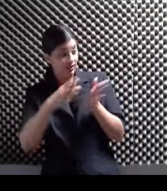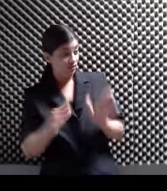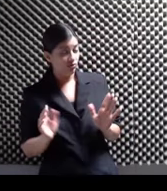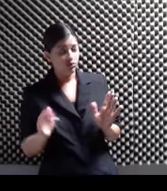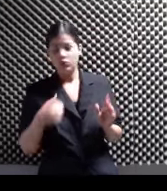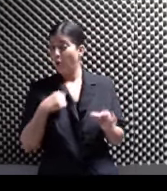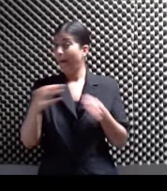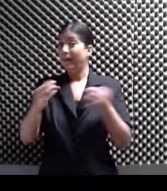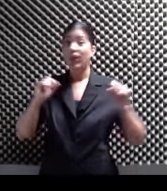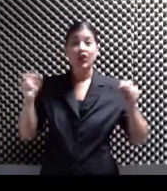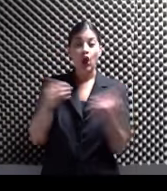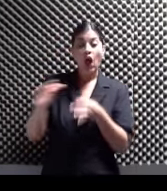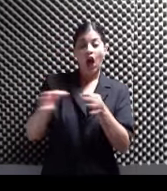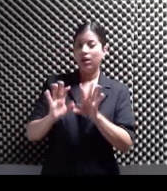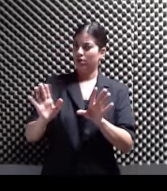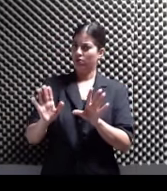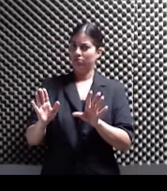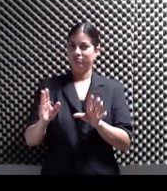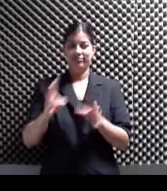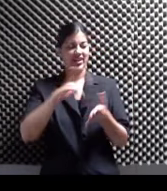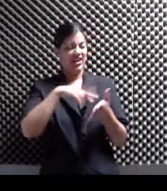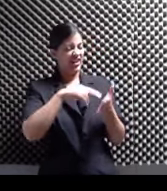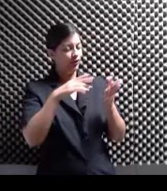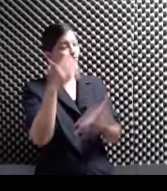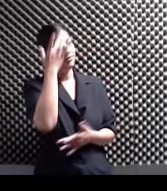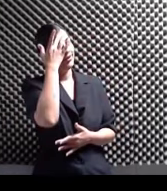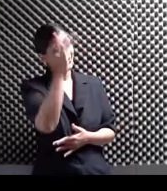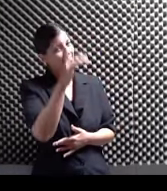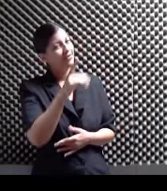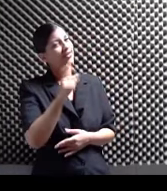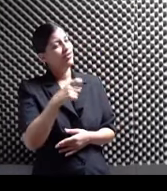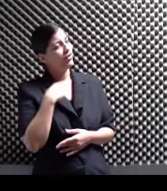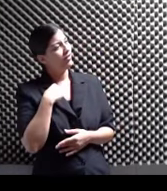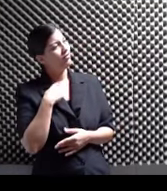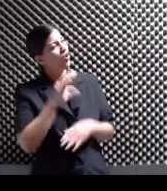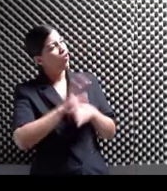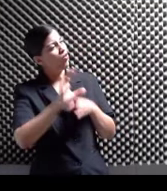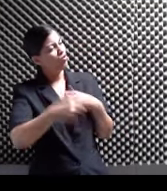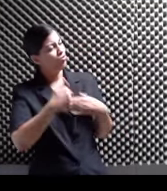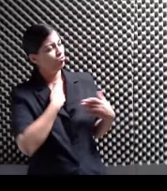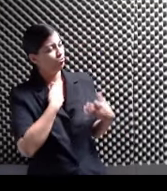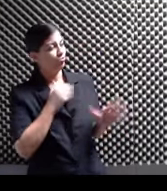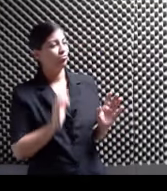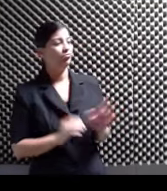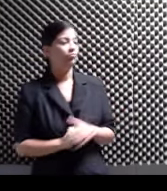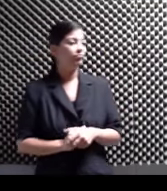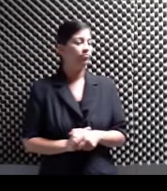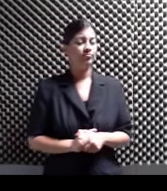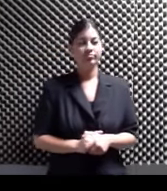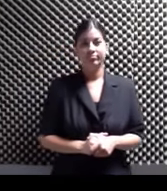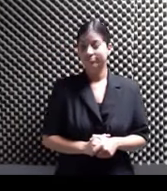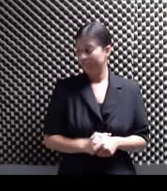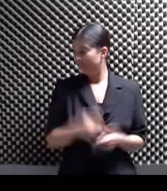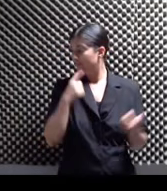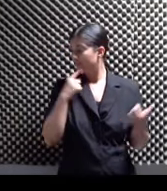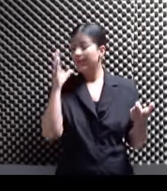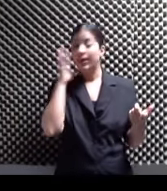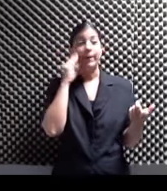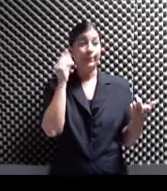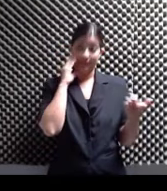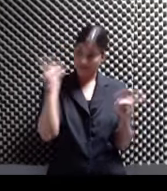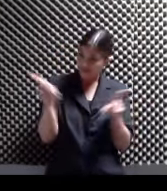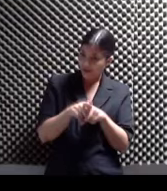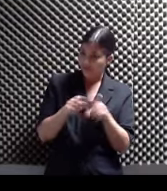explico todo, porque el lector es un lector inteligente y uno tiene que dejar que ellos también... Claro, no se puede subestimar. Exacto. Okay. La experiencia obviamente